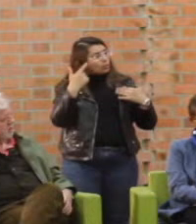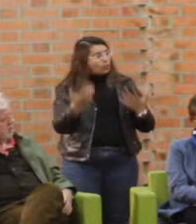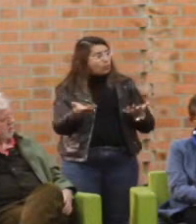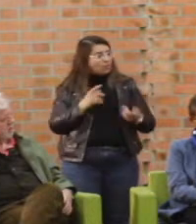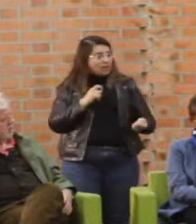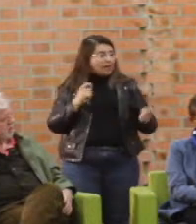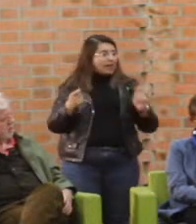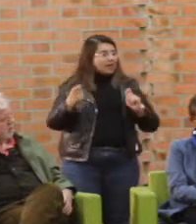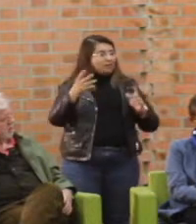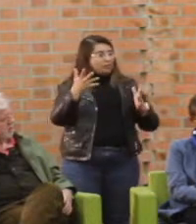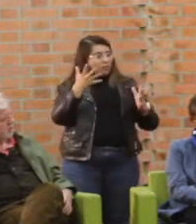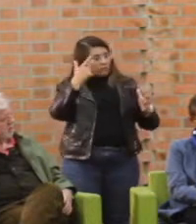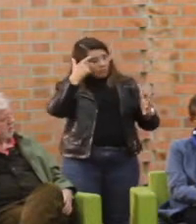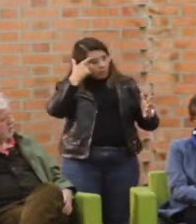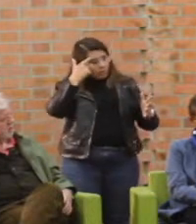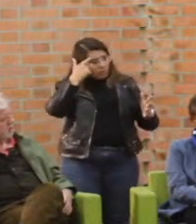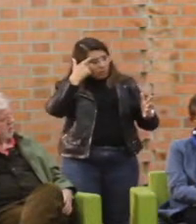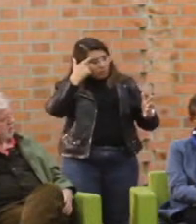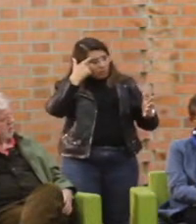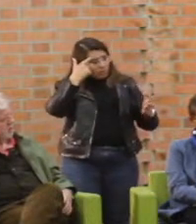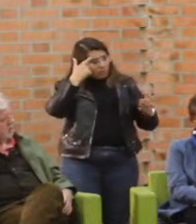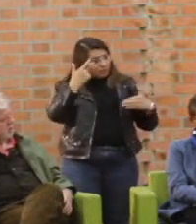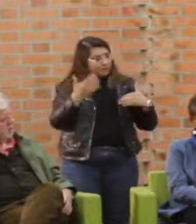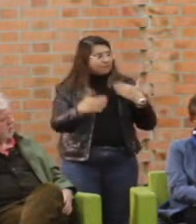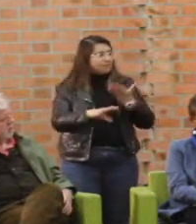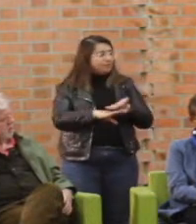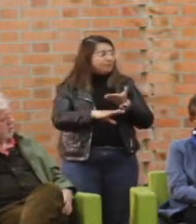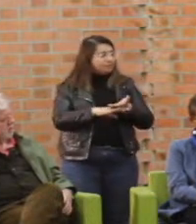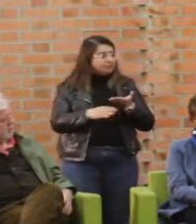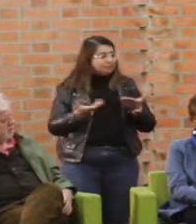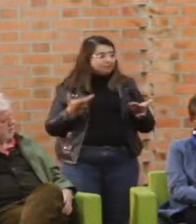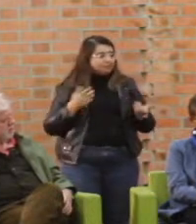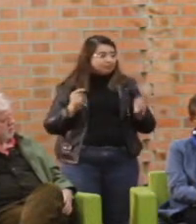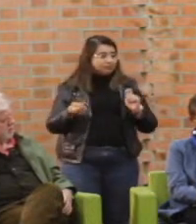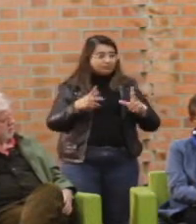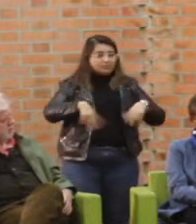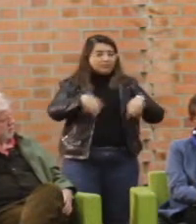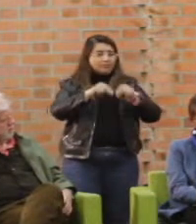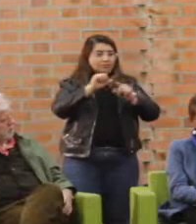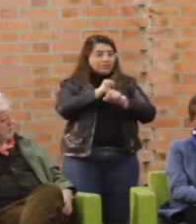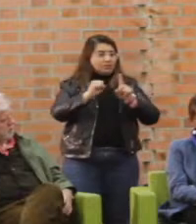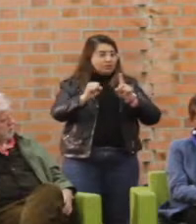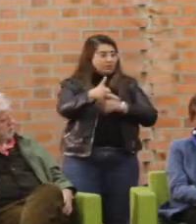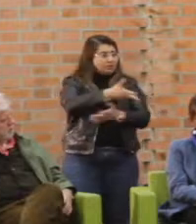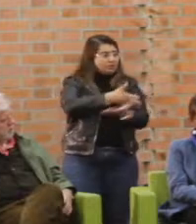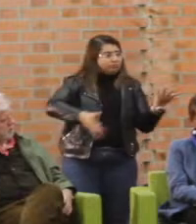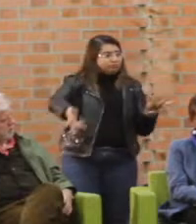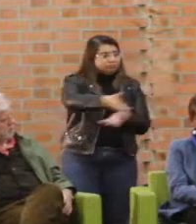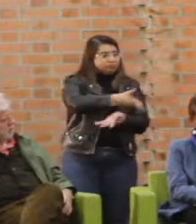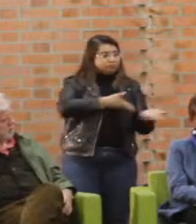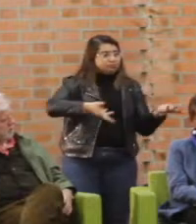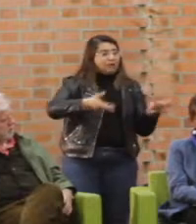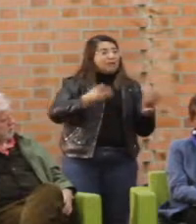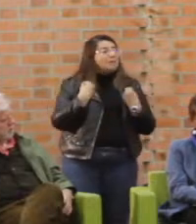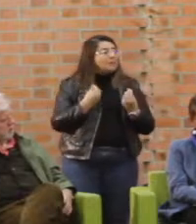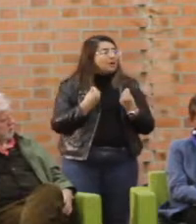las representaciones sociales y cómo se pueden generar también mayorías sociales para digamos